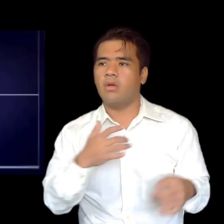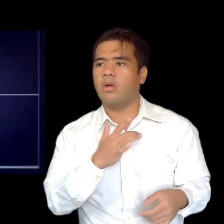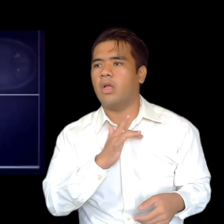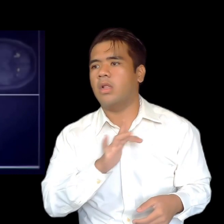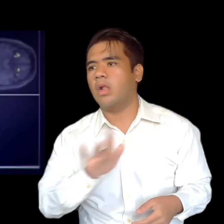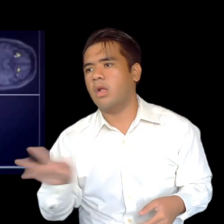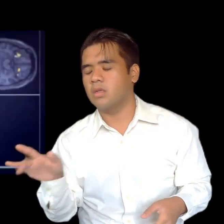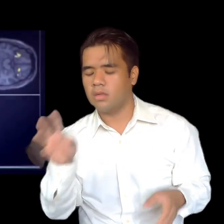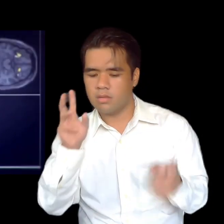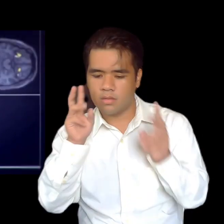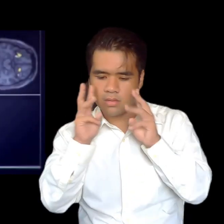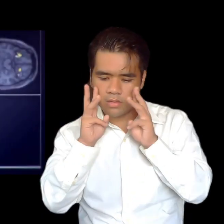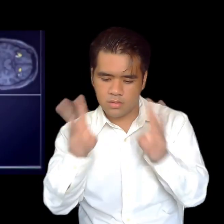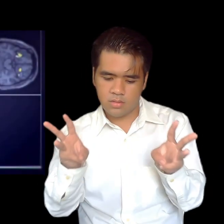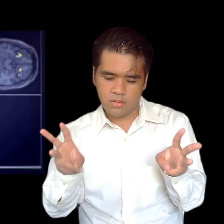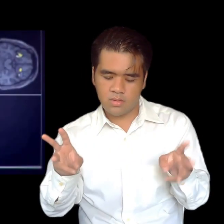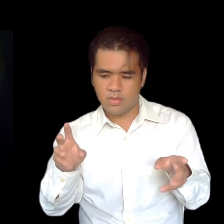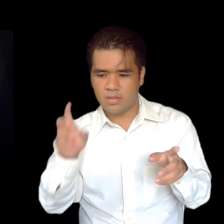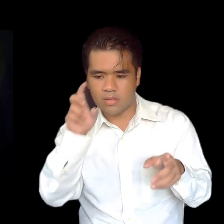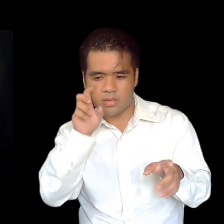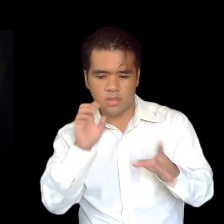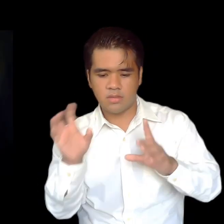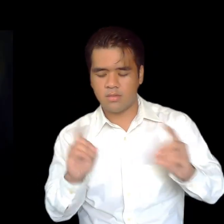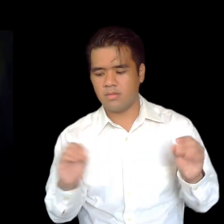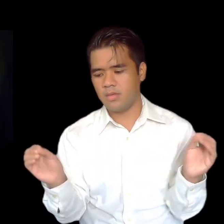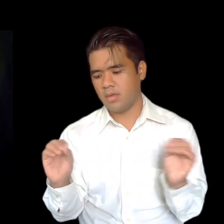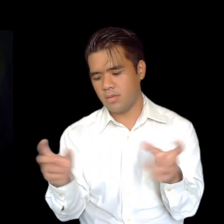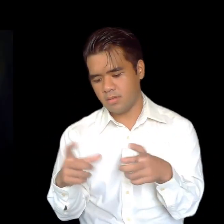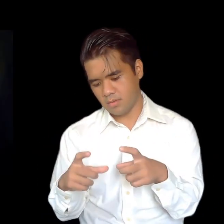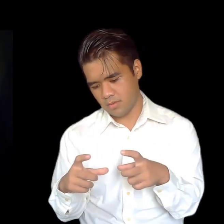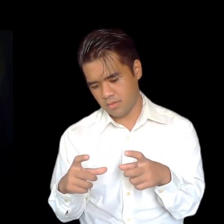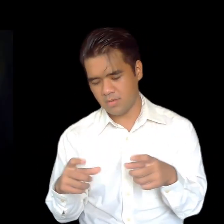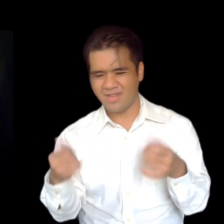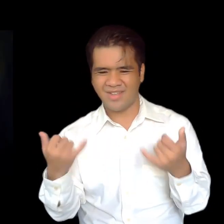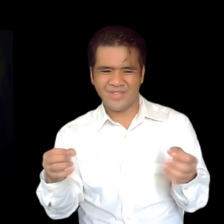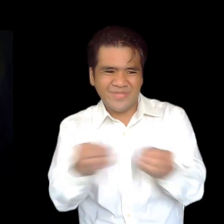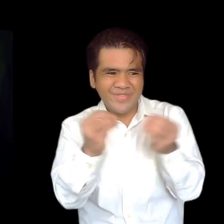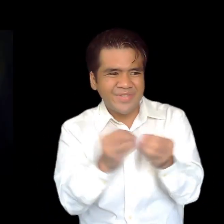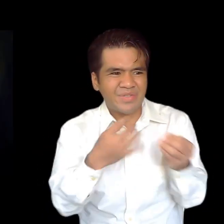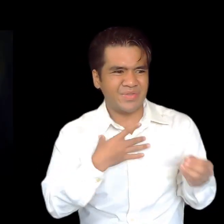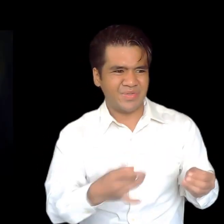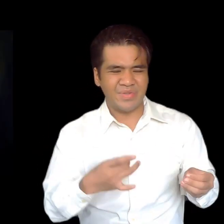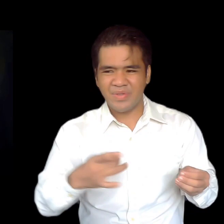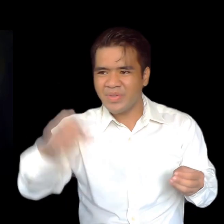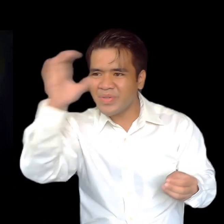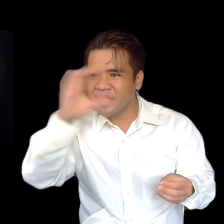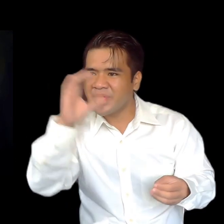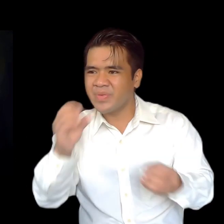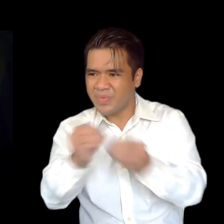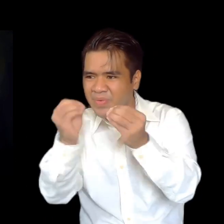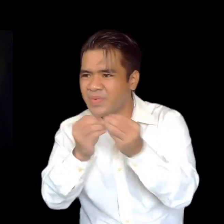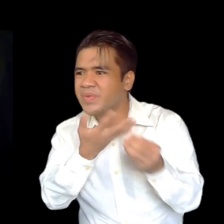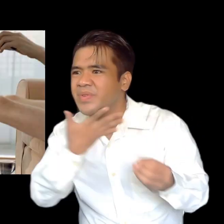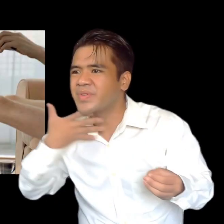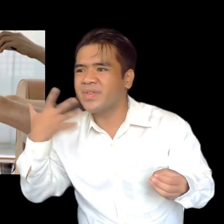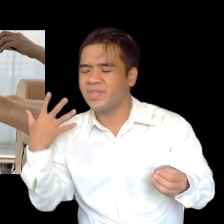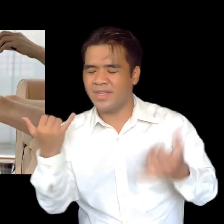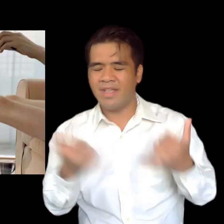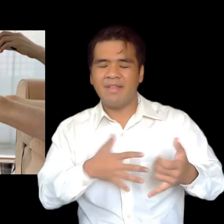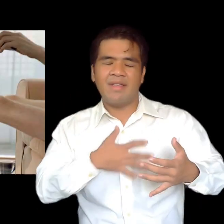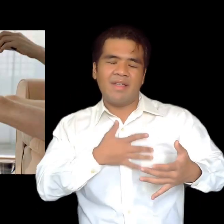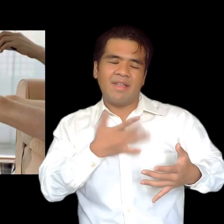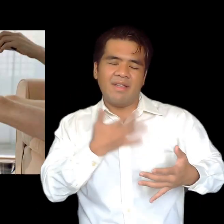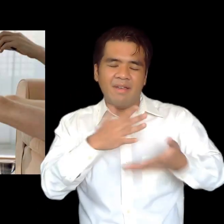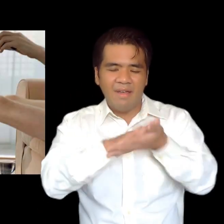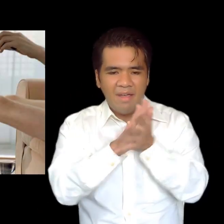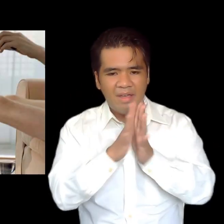normal sexual activity, kaya eventually ay maghahanap ka na ng mas perverted na uri ng pornography para lang masatisfy ka. Kaya